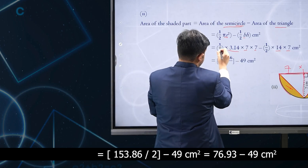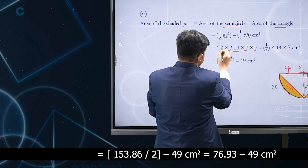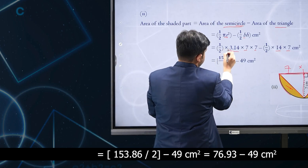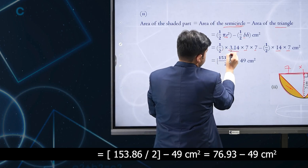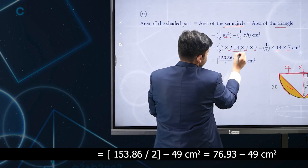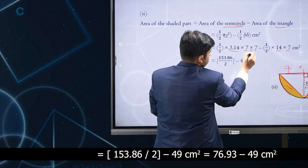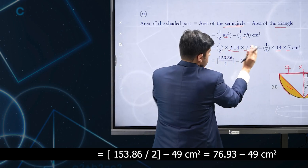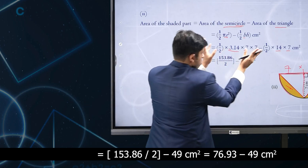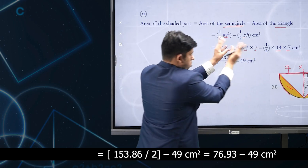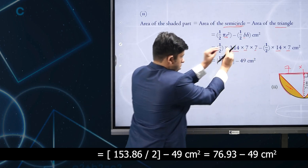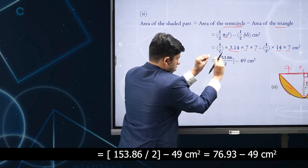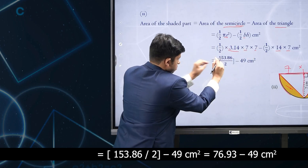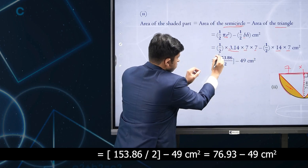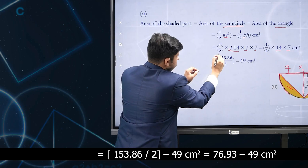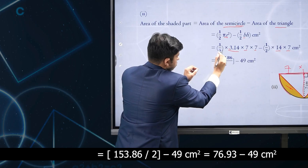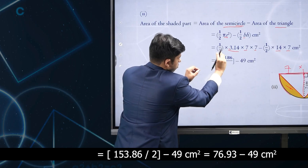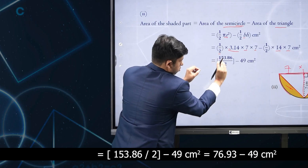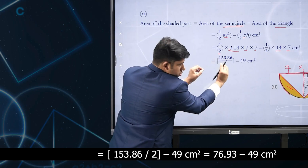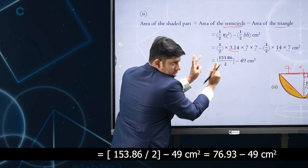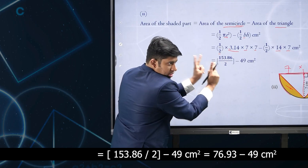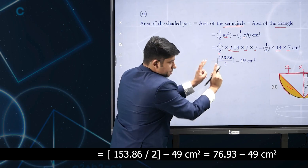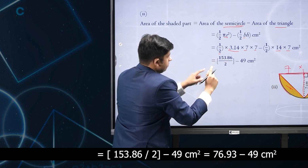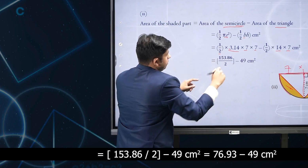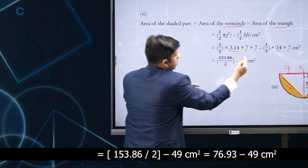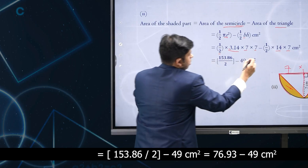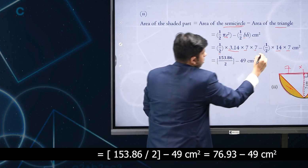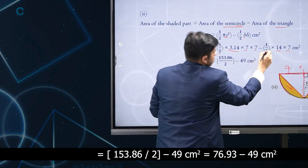(153.86/2 minus 49 centimeter square). That is equal to